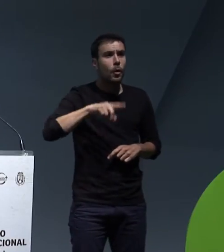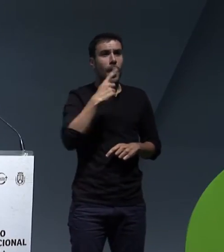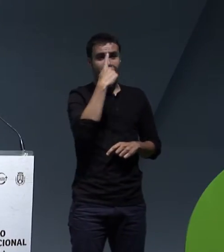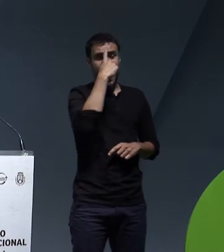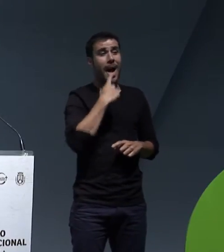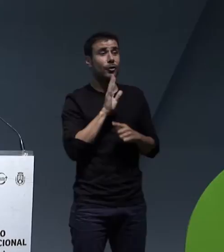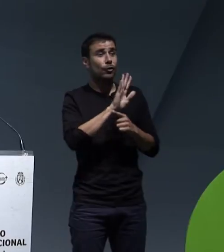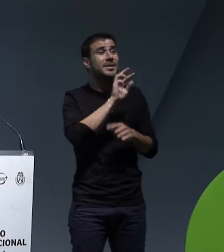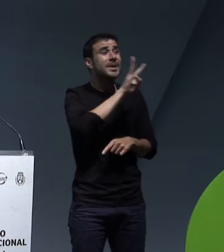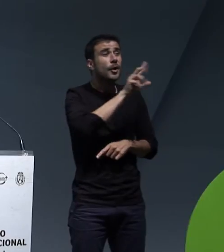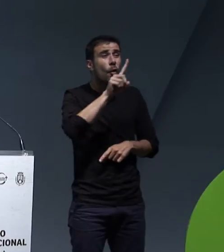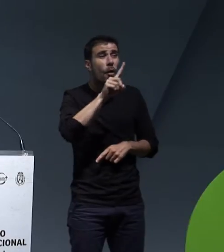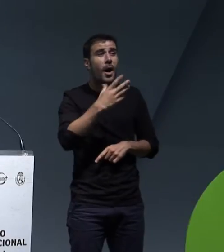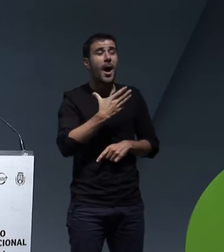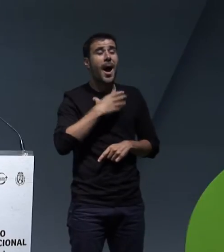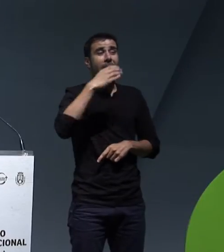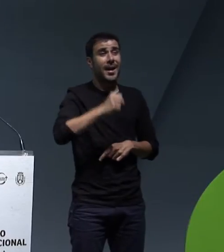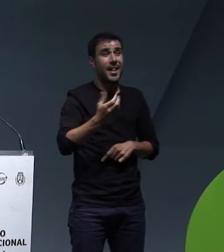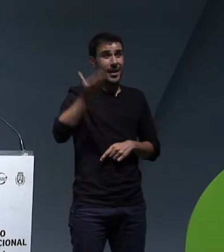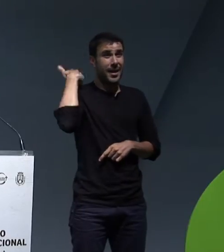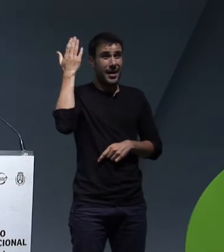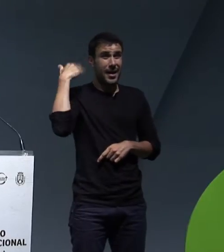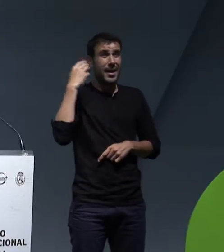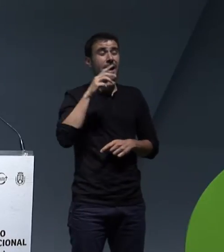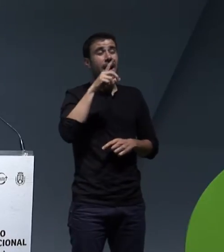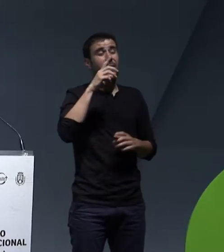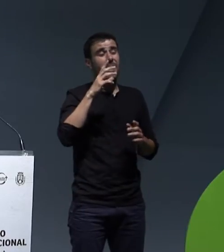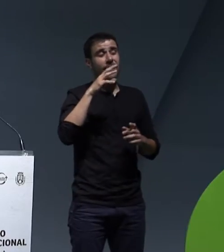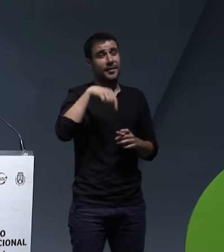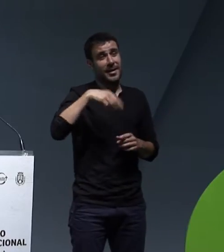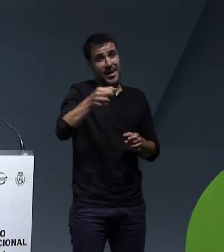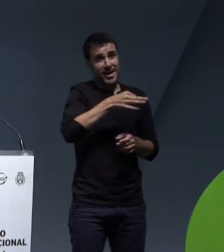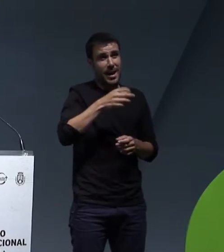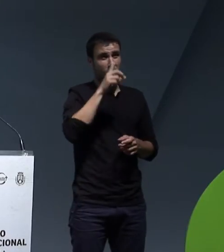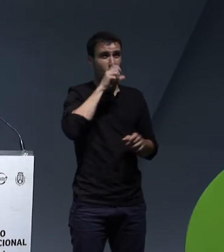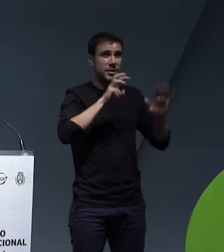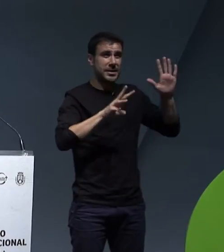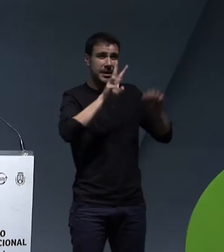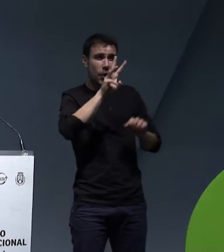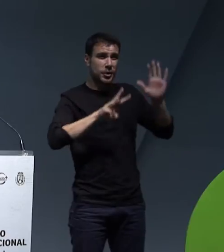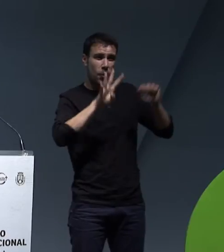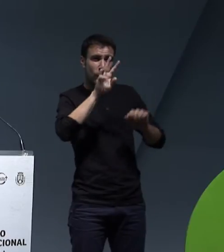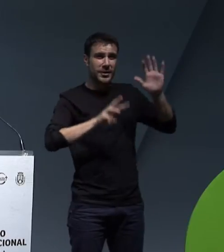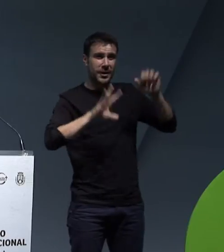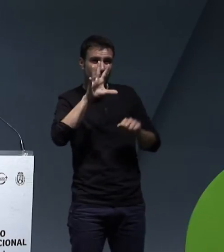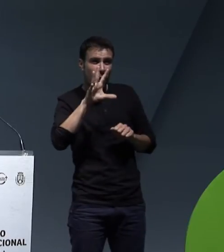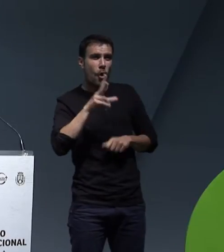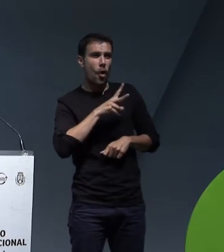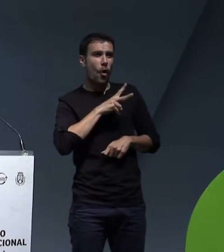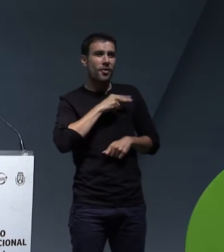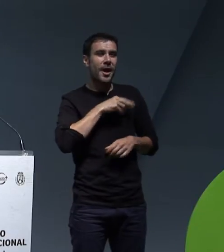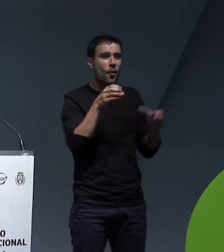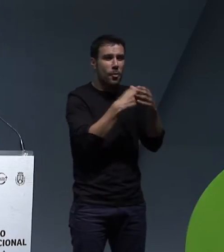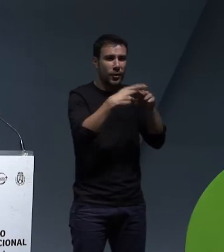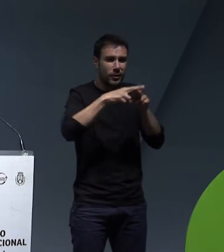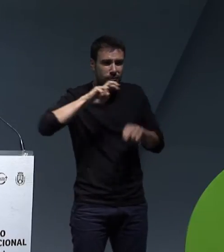31 alcaldes que tenía la isla en los años 83, 84, 85, los centenares de concejales de todas las fuerzas